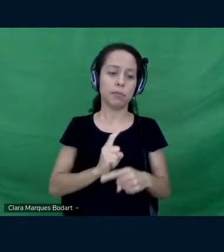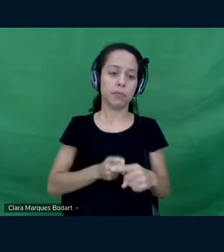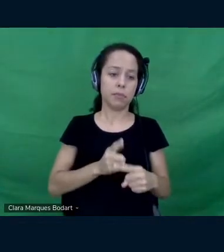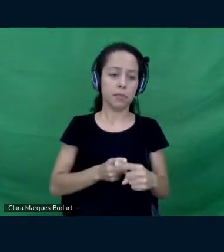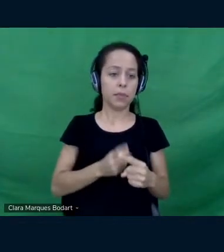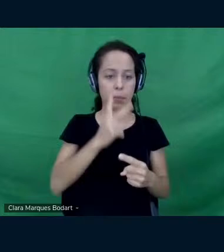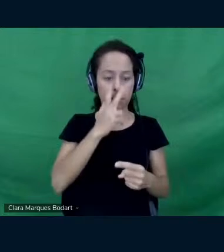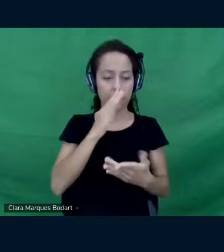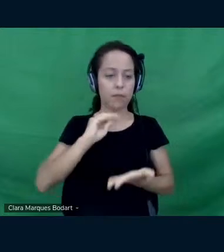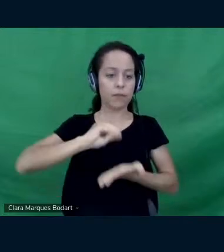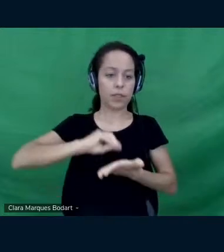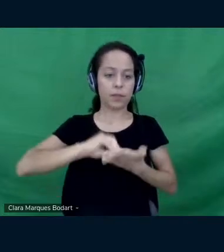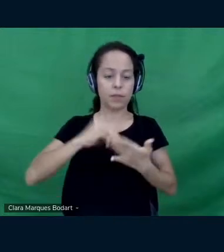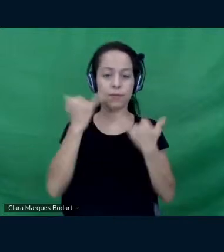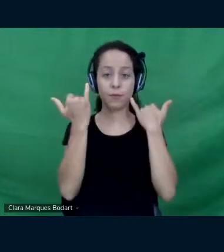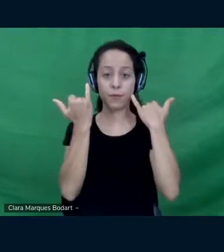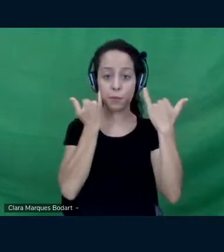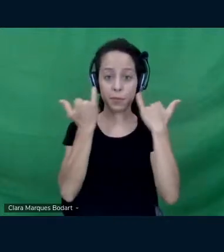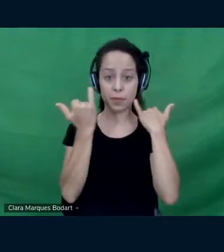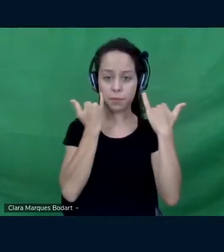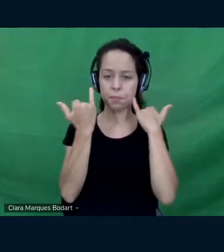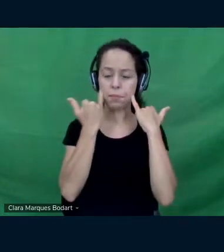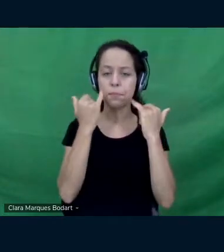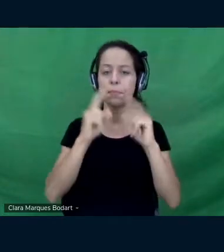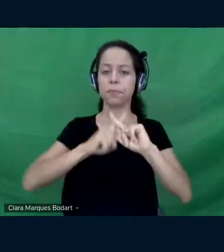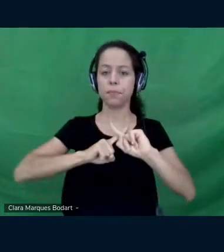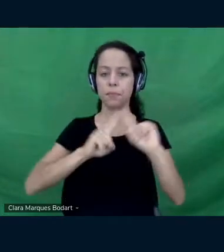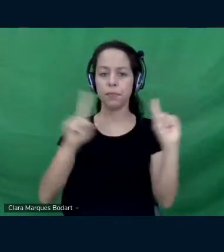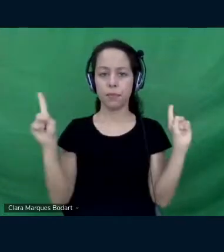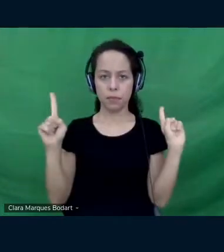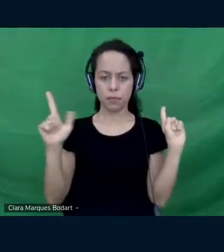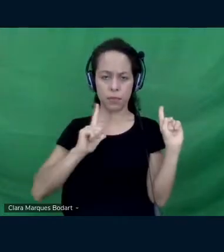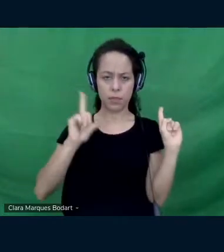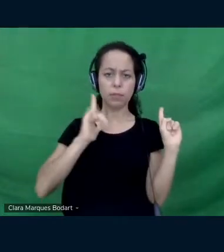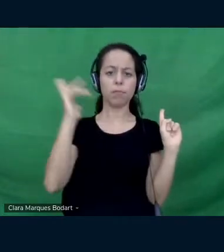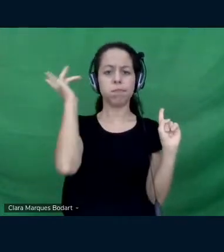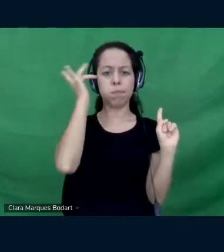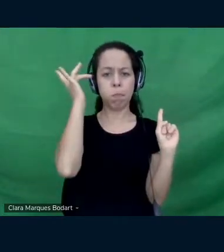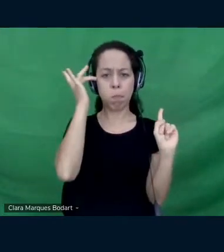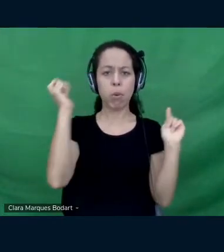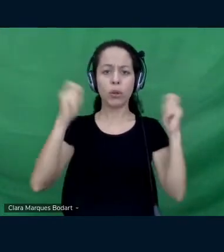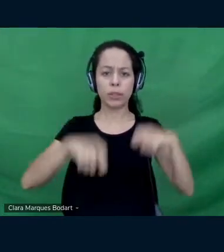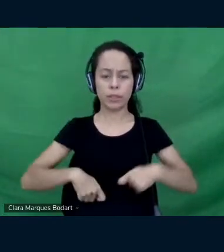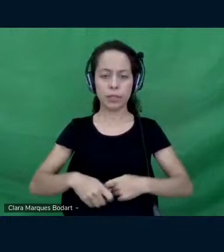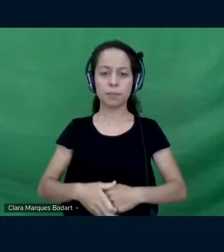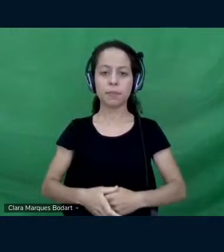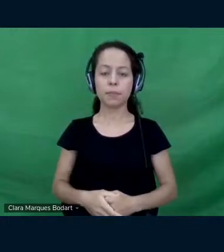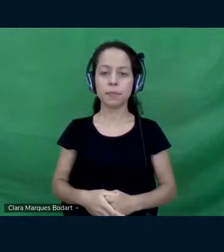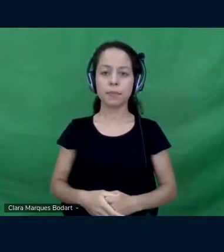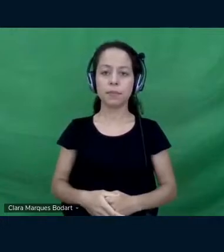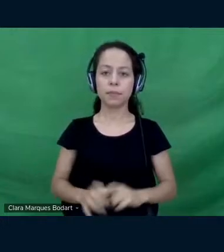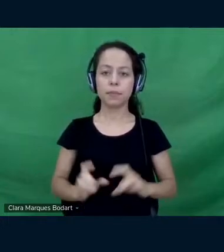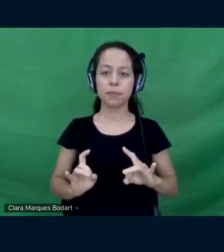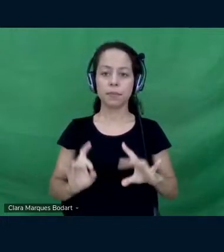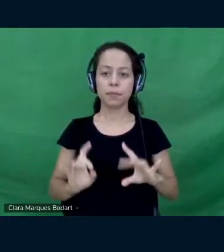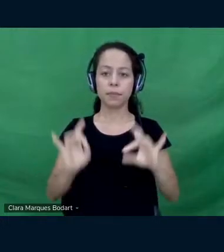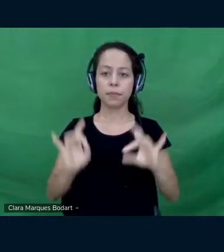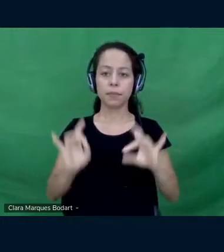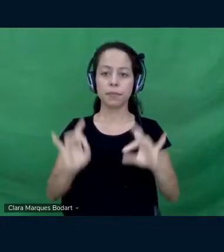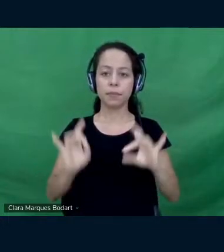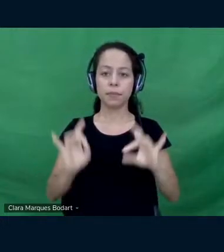desinforma, né? Mas contém uma potencialidade, especialmente para quem lida com a